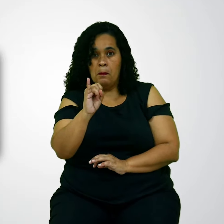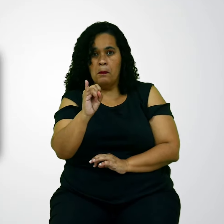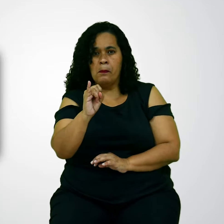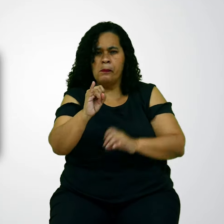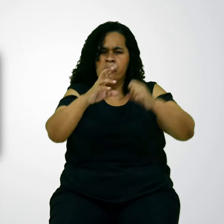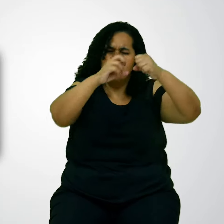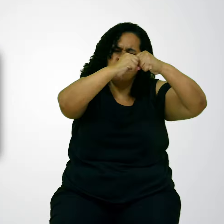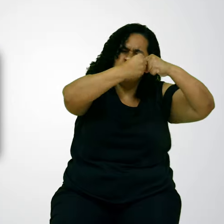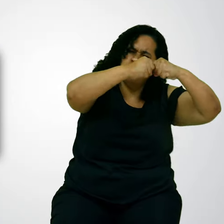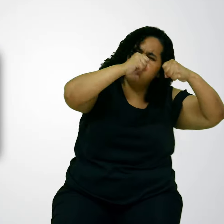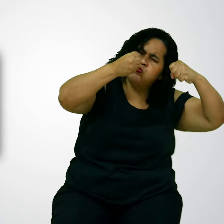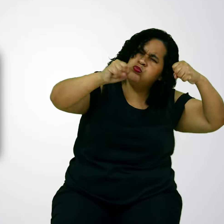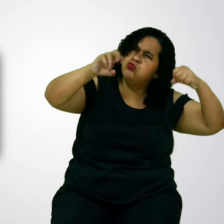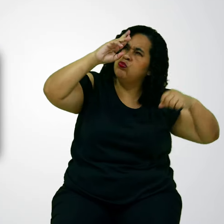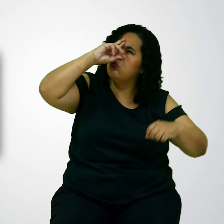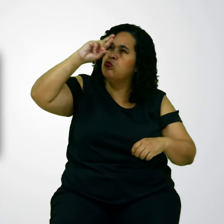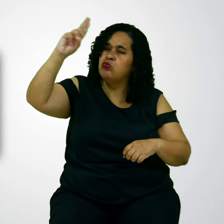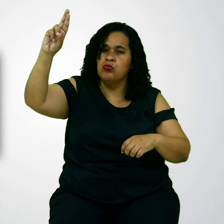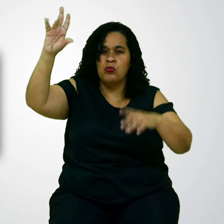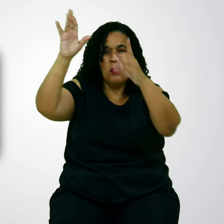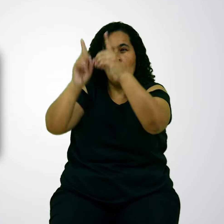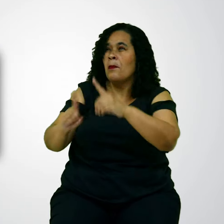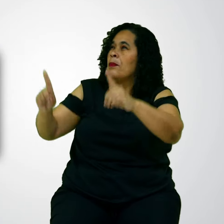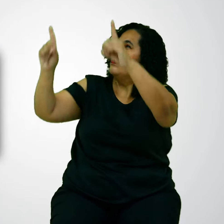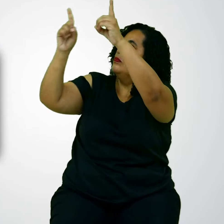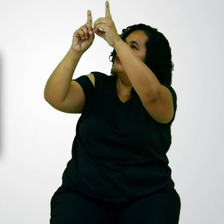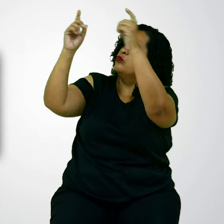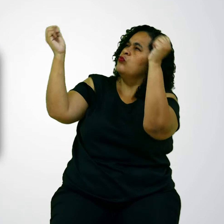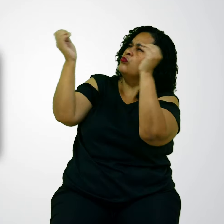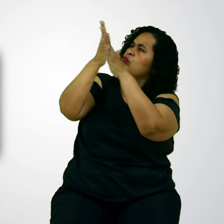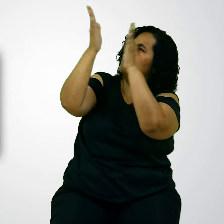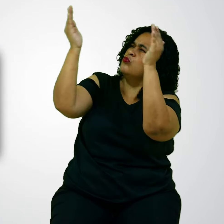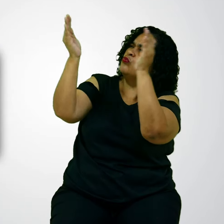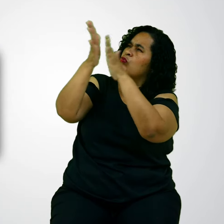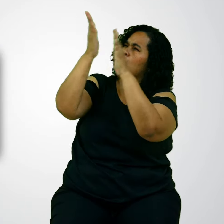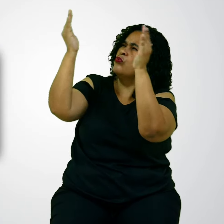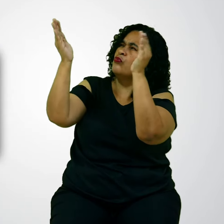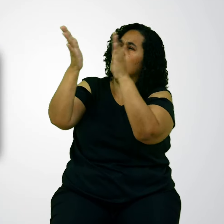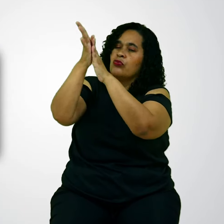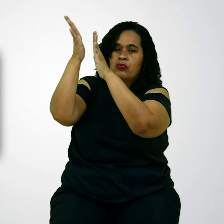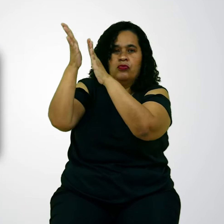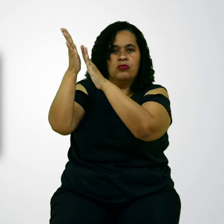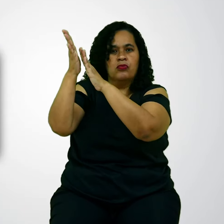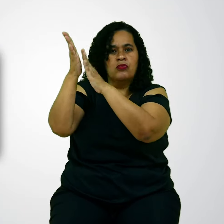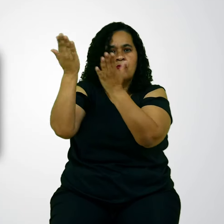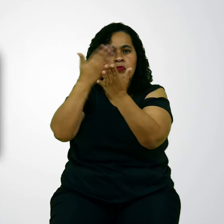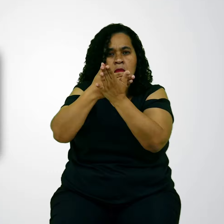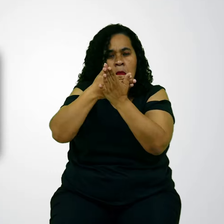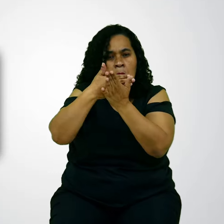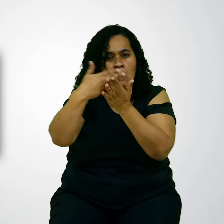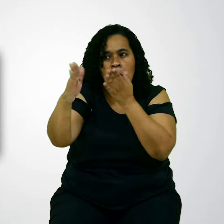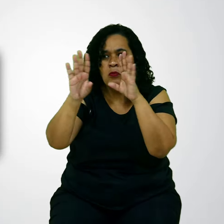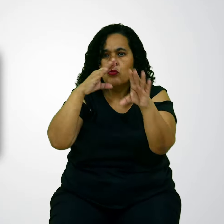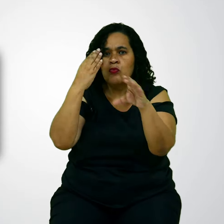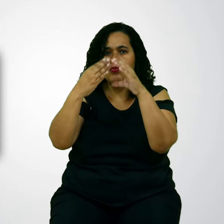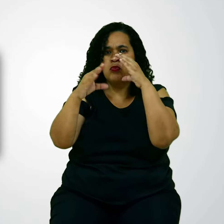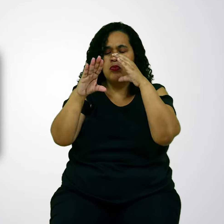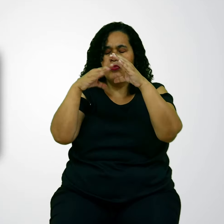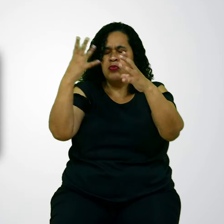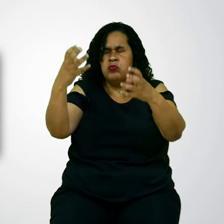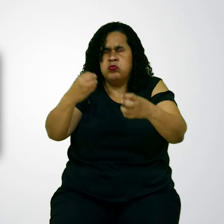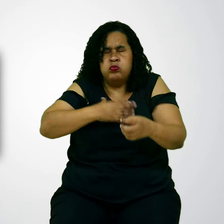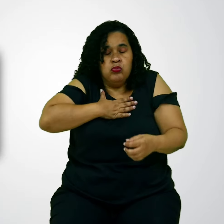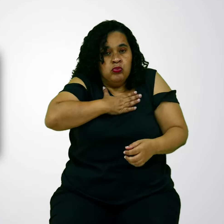louvor. Sabe, Fabinho, deu a impressão naquele dia que o céu desceu. Aquele dia o céu desceu,